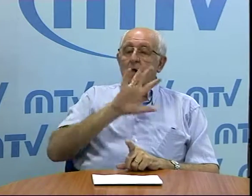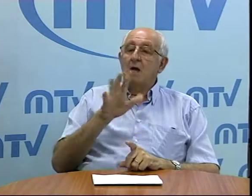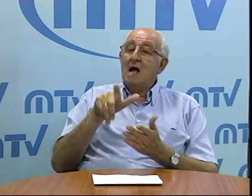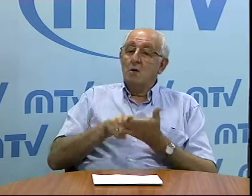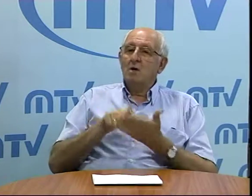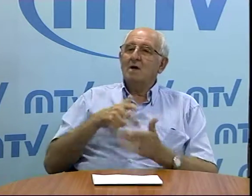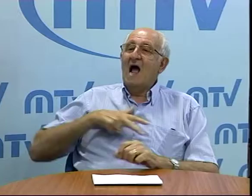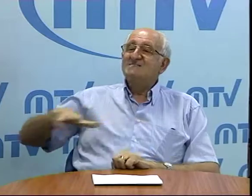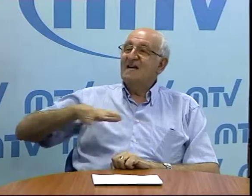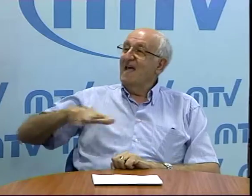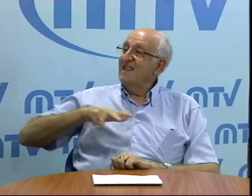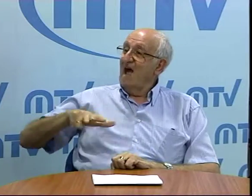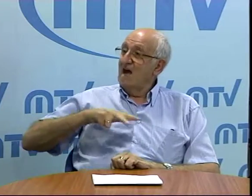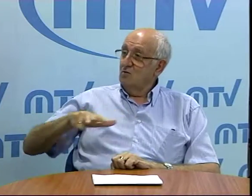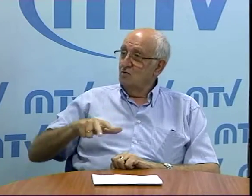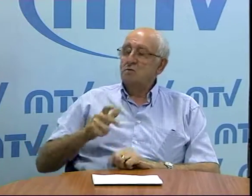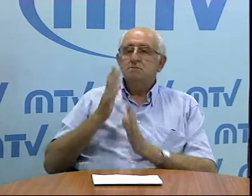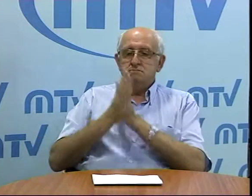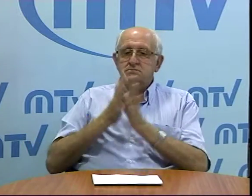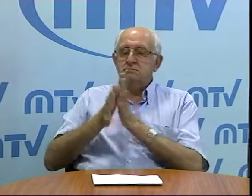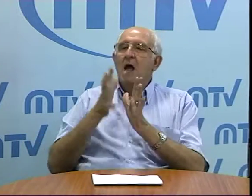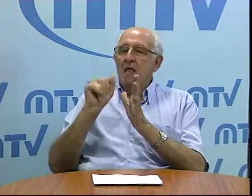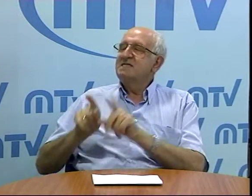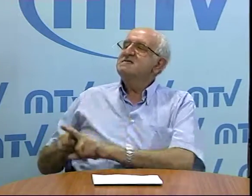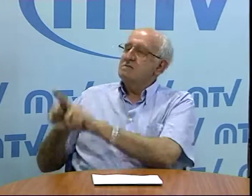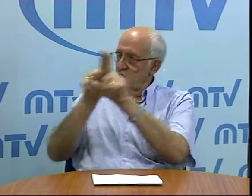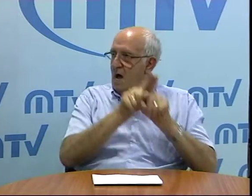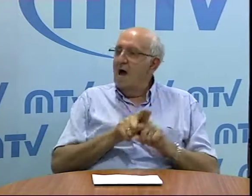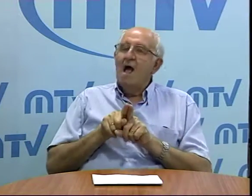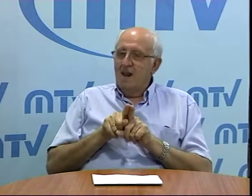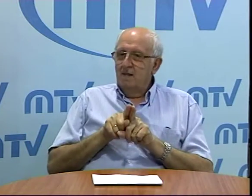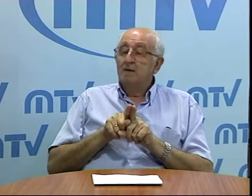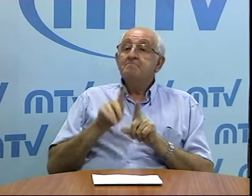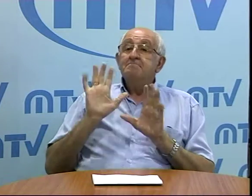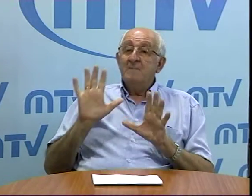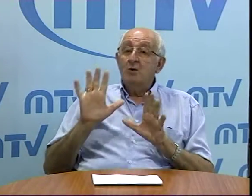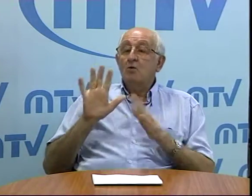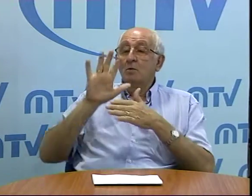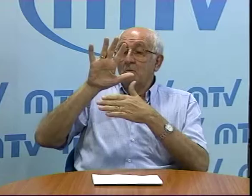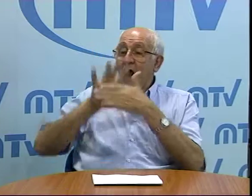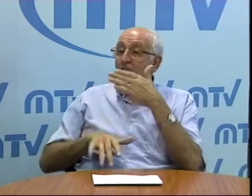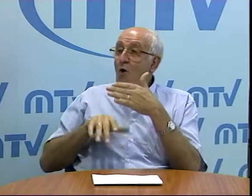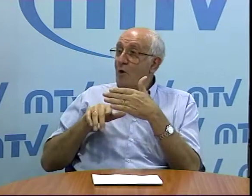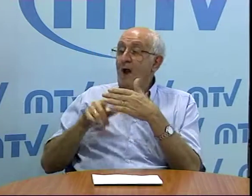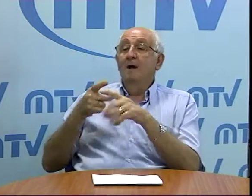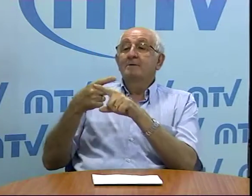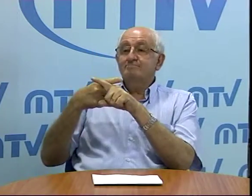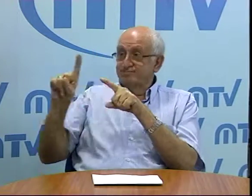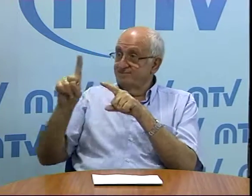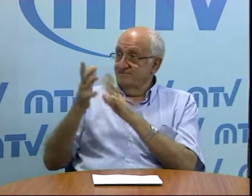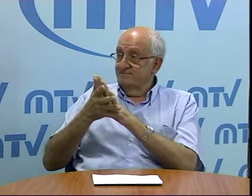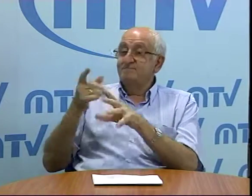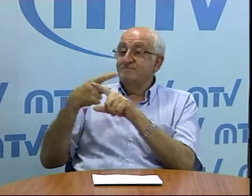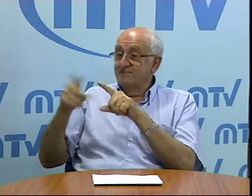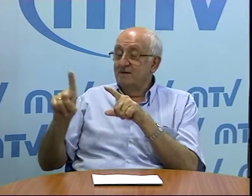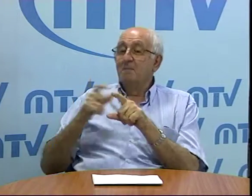aquí en España, la lengua de signos, el castellano, sí que se utiliza en todas las comunidades autónomas, pero hay